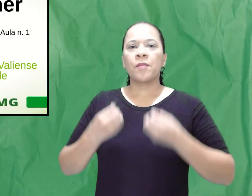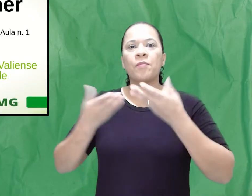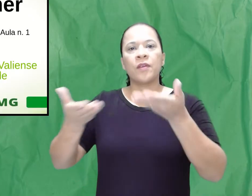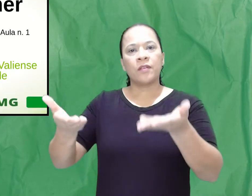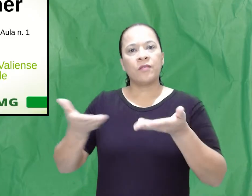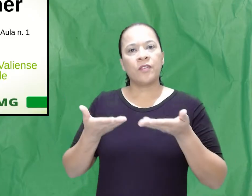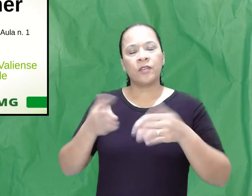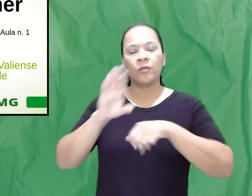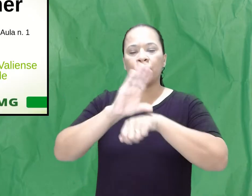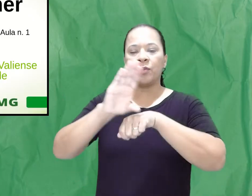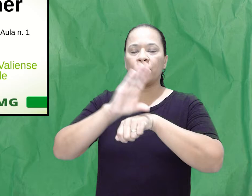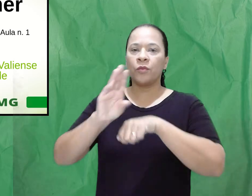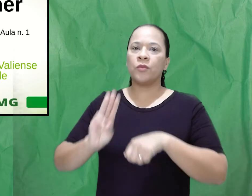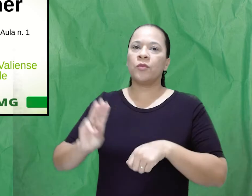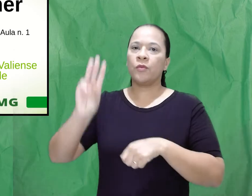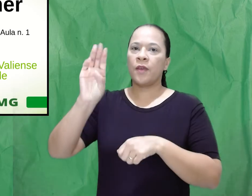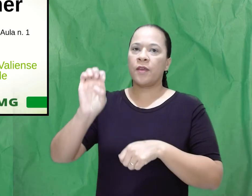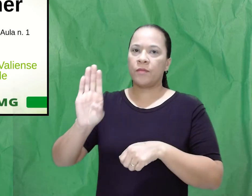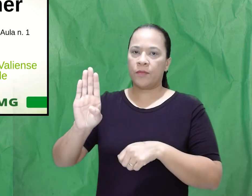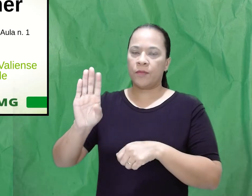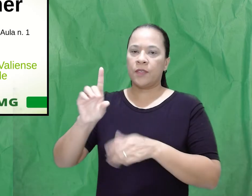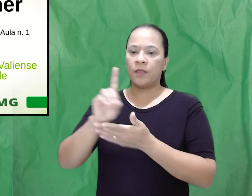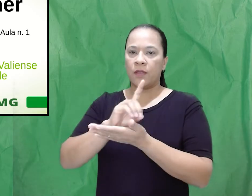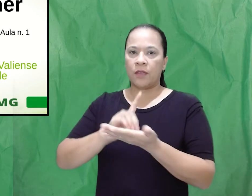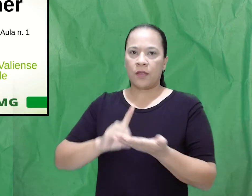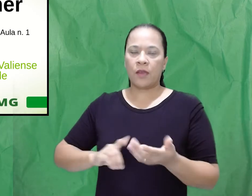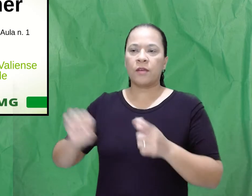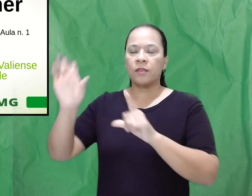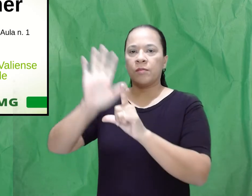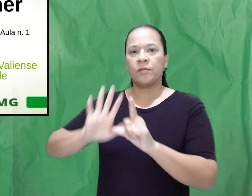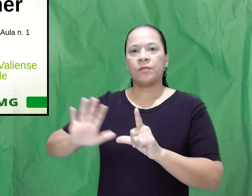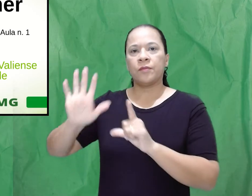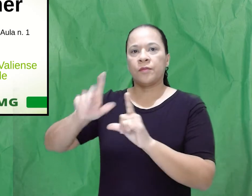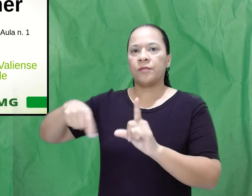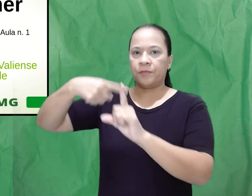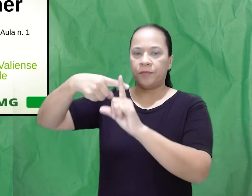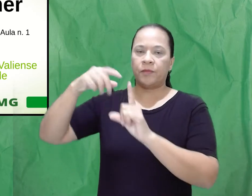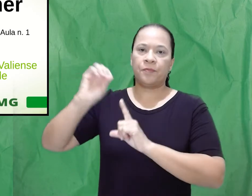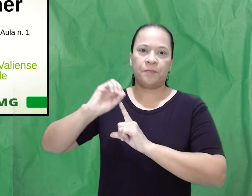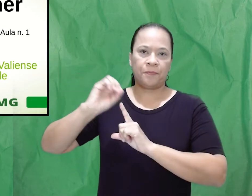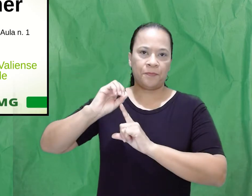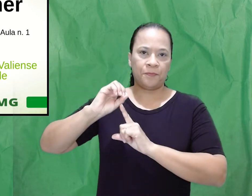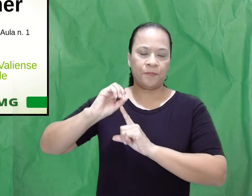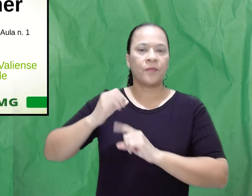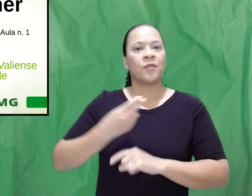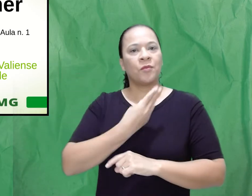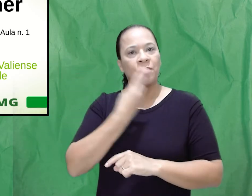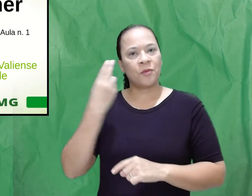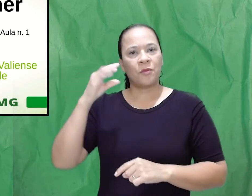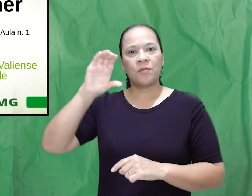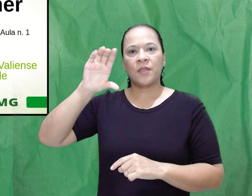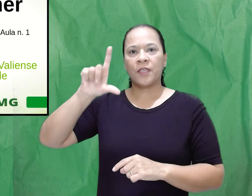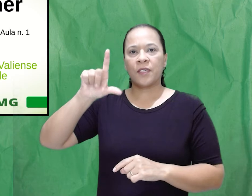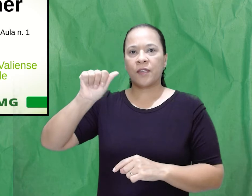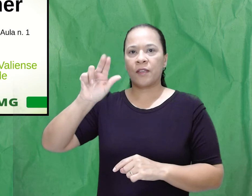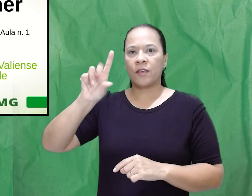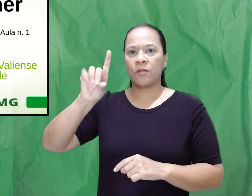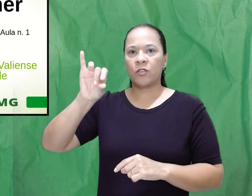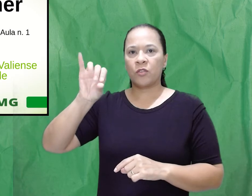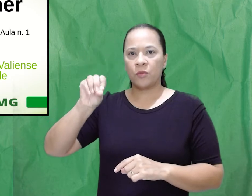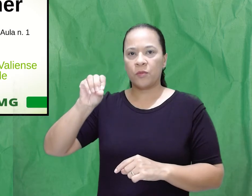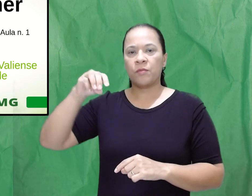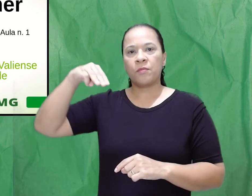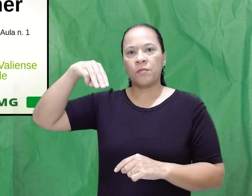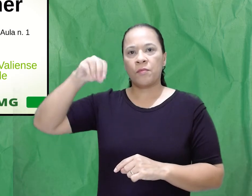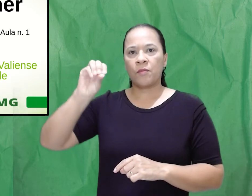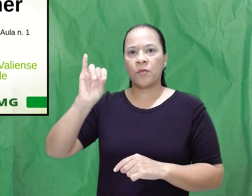Seja bem-vindo ao curso de Web Designer da plataforma Mais FMG. Eu me chamo Cláudio Moisés, sou